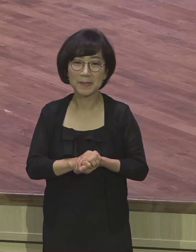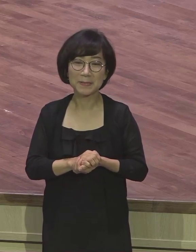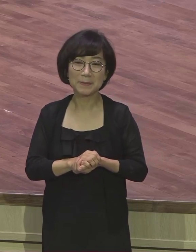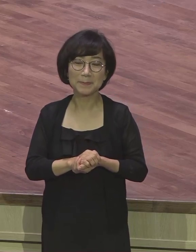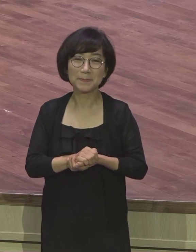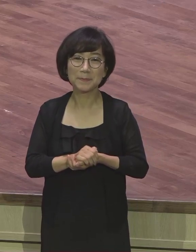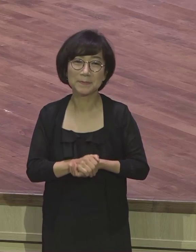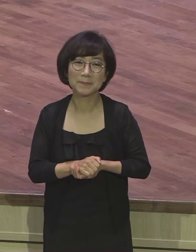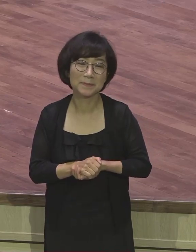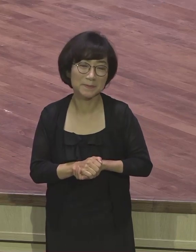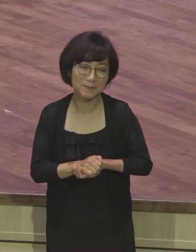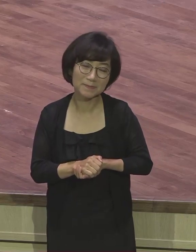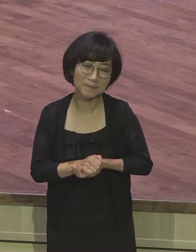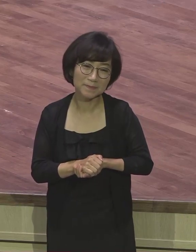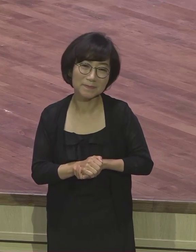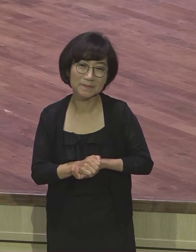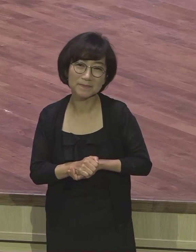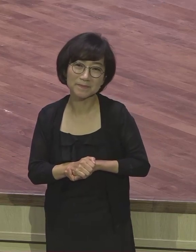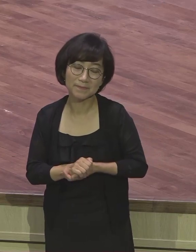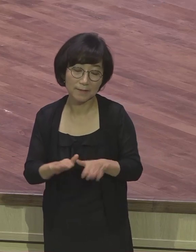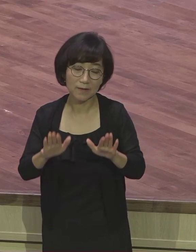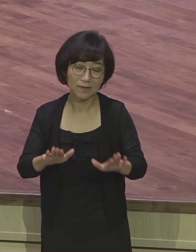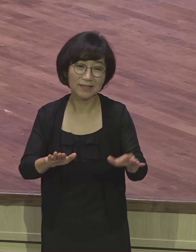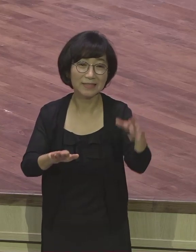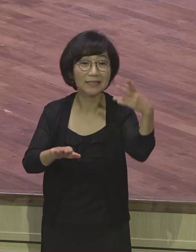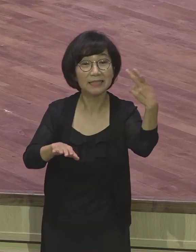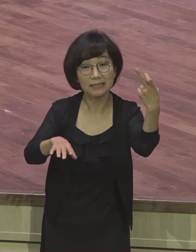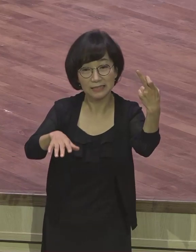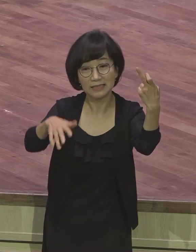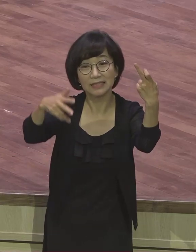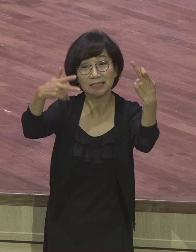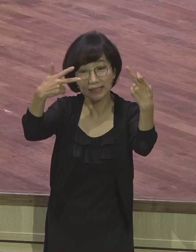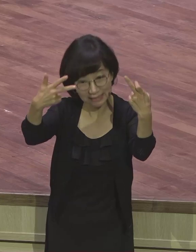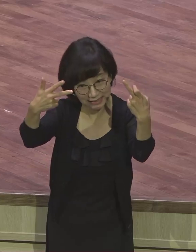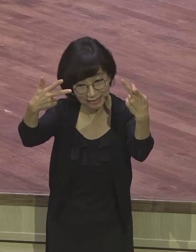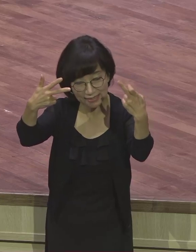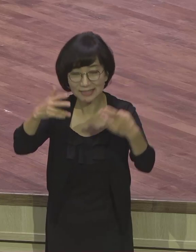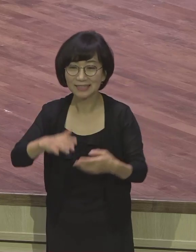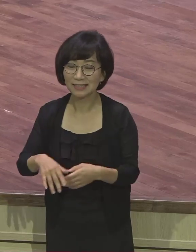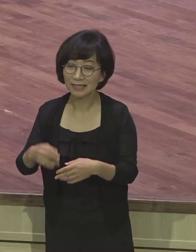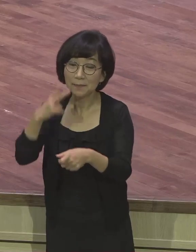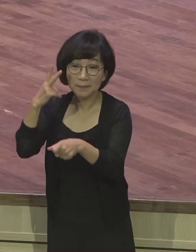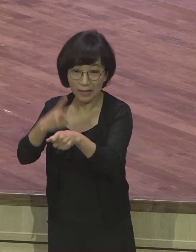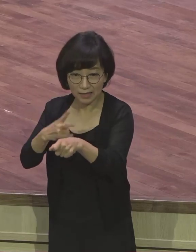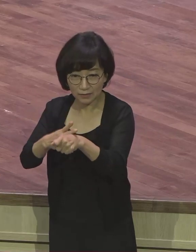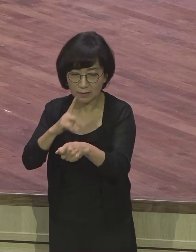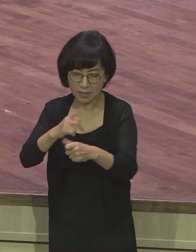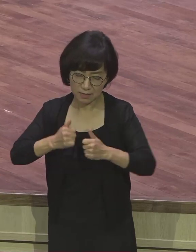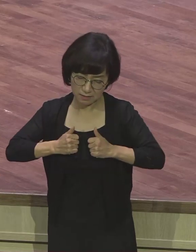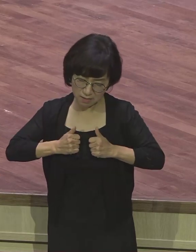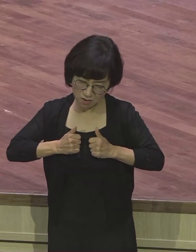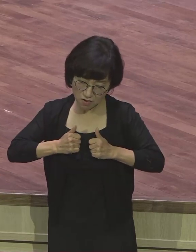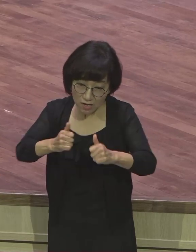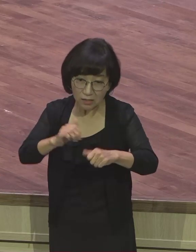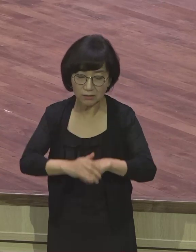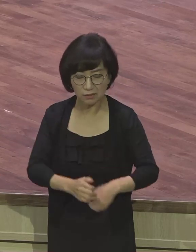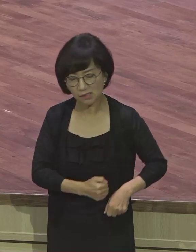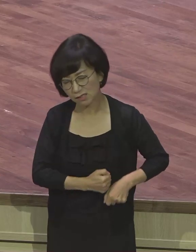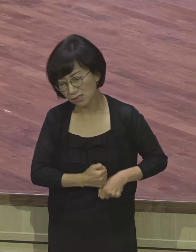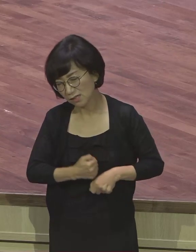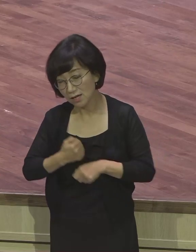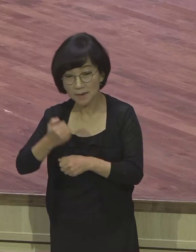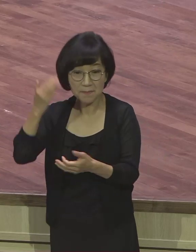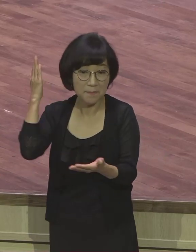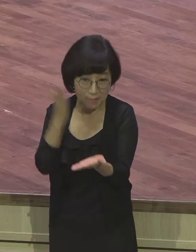오늘 말씀 7절에 보면 사도 바울도 부지런하여 게으르지 말고